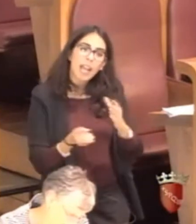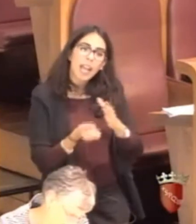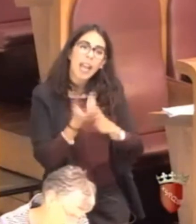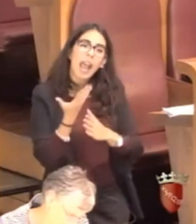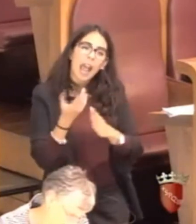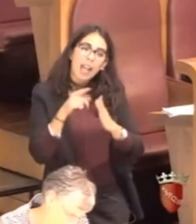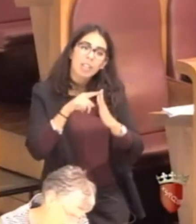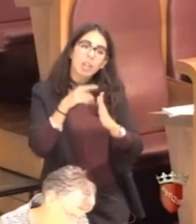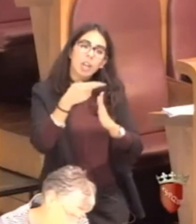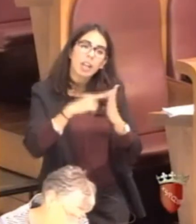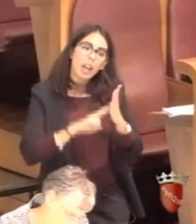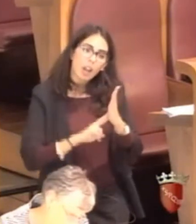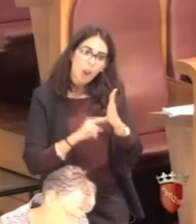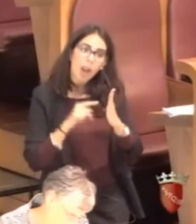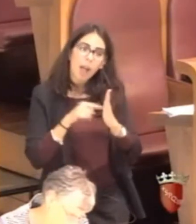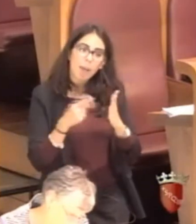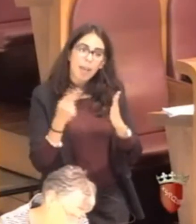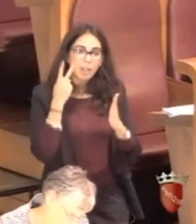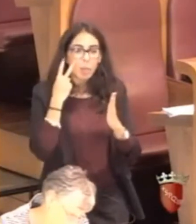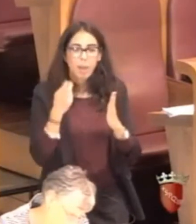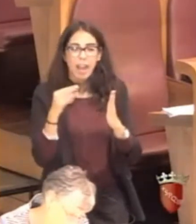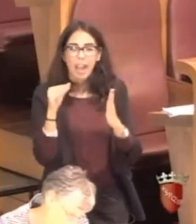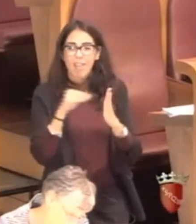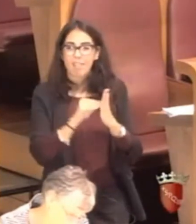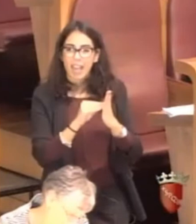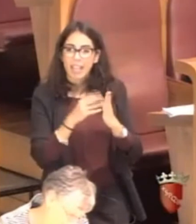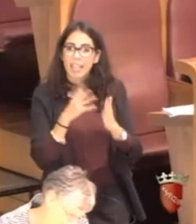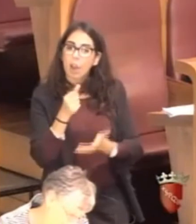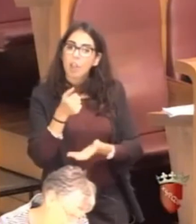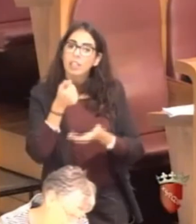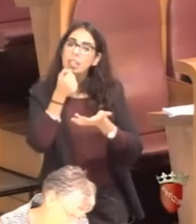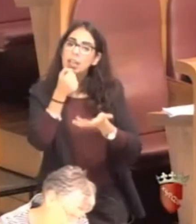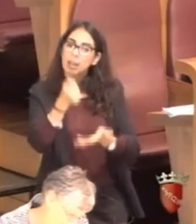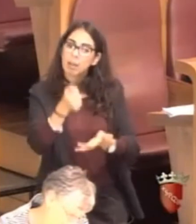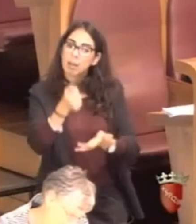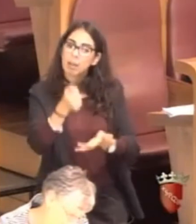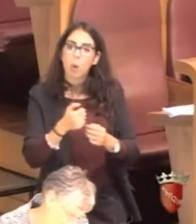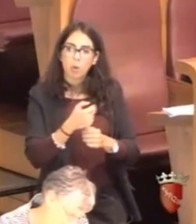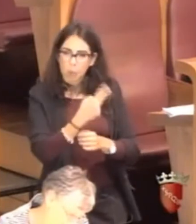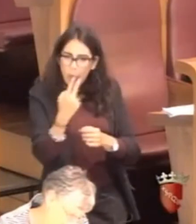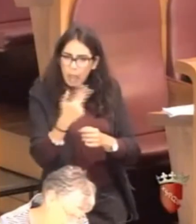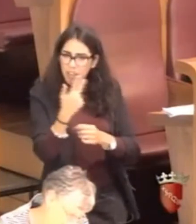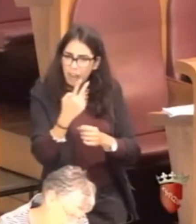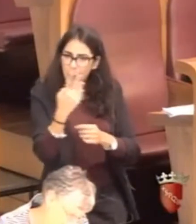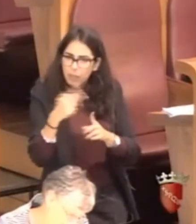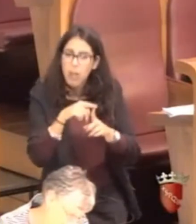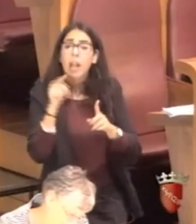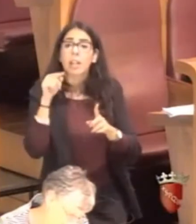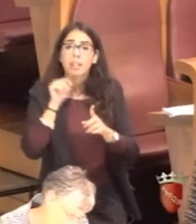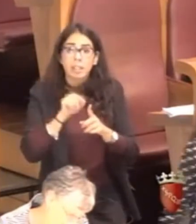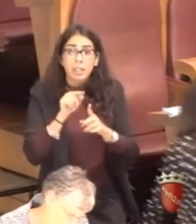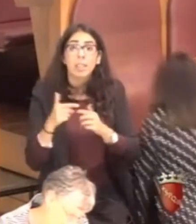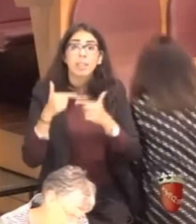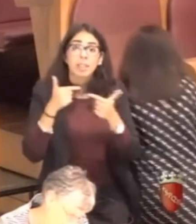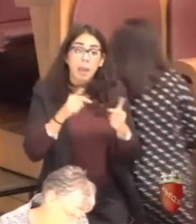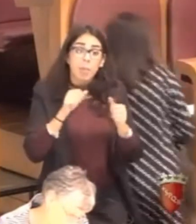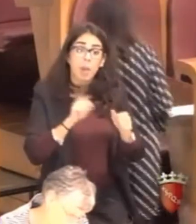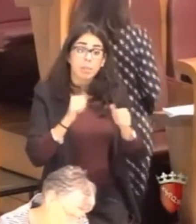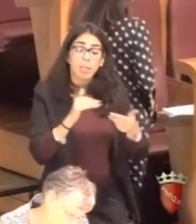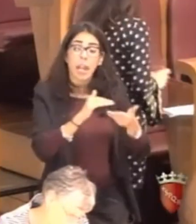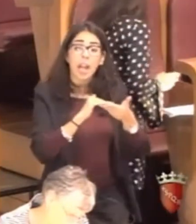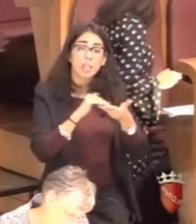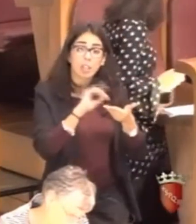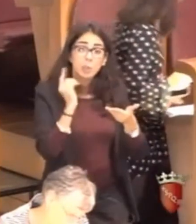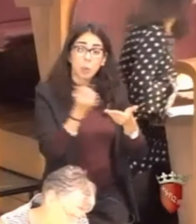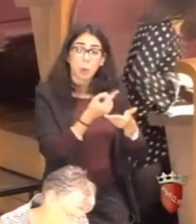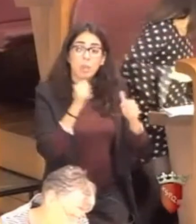che permettesse finalmente alle associazioni di poter pianificare ed organizzare per tempo, avere